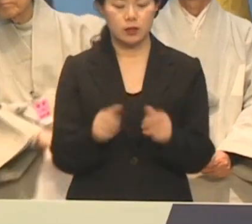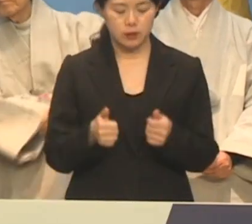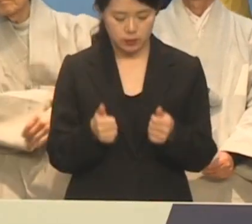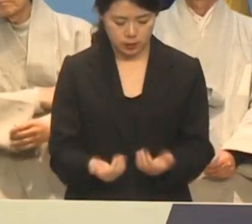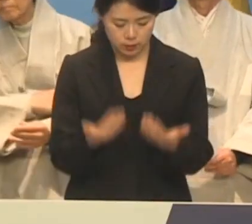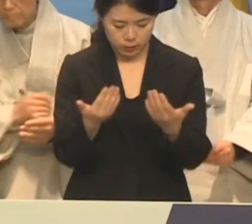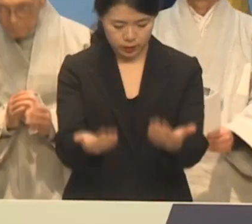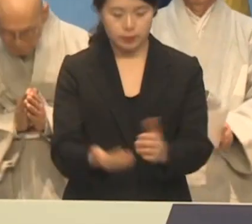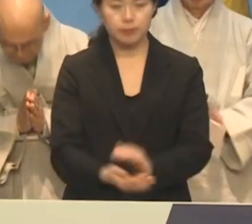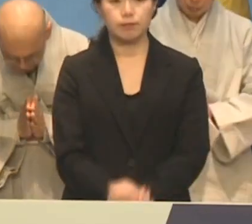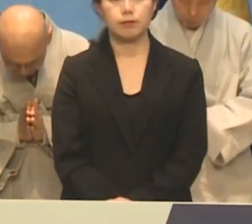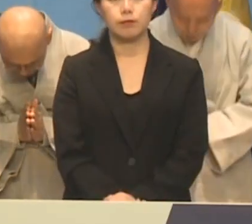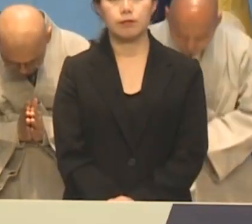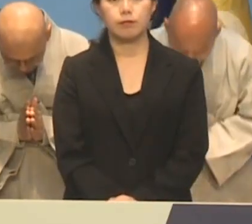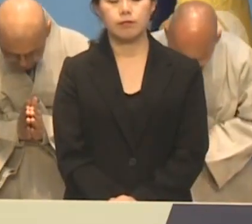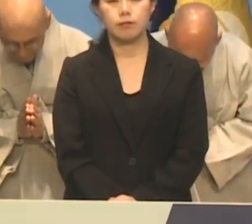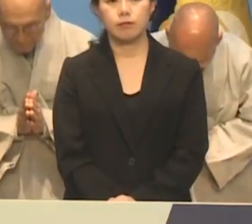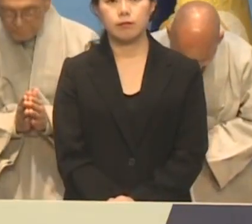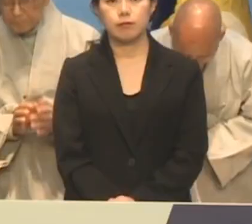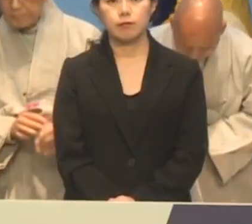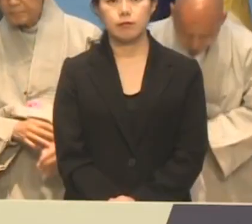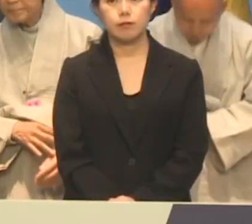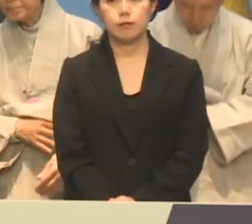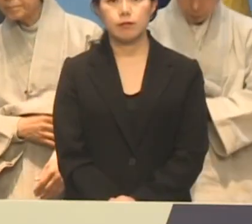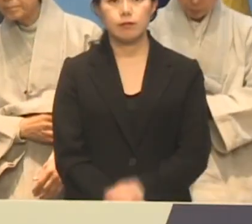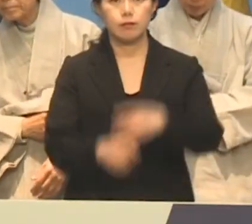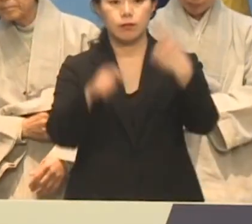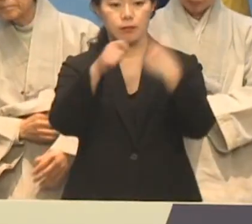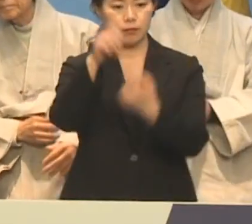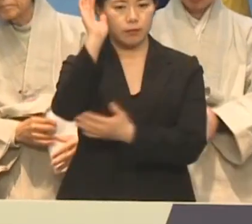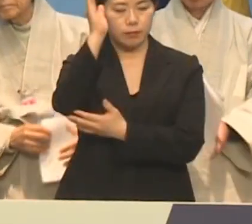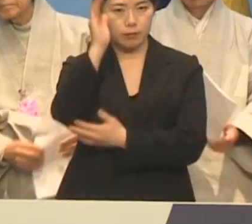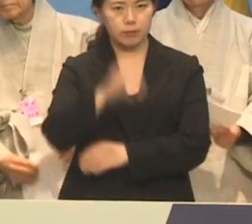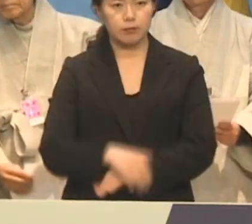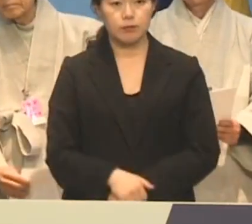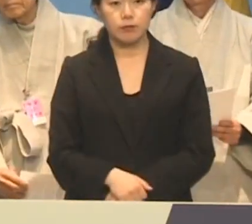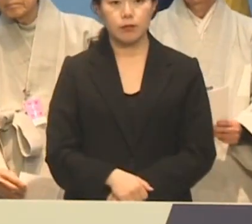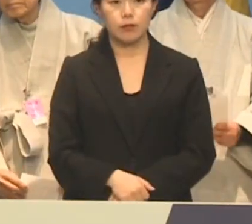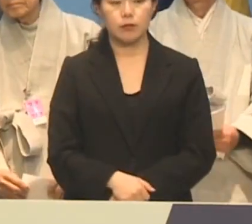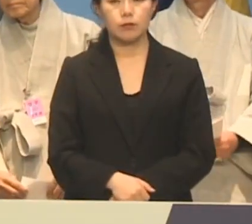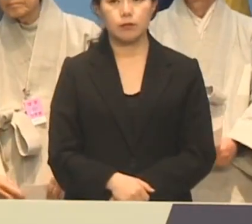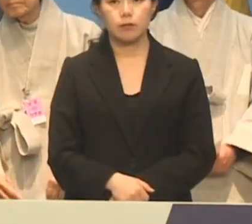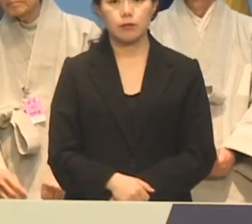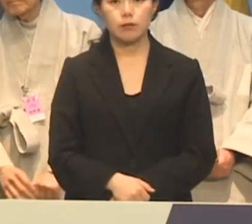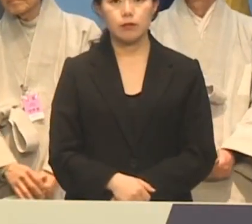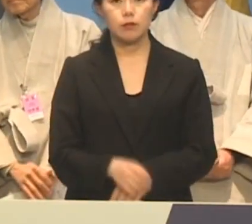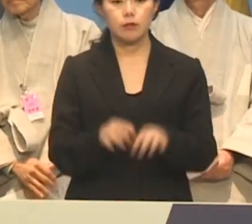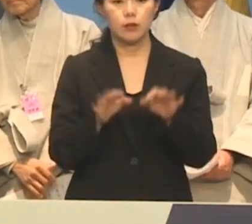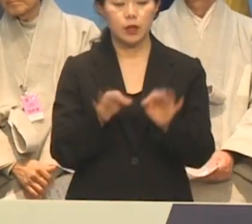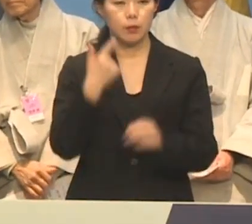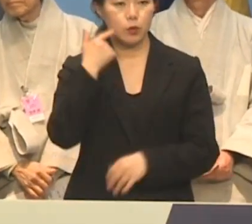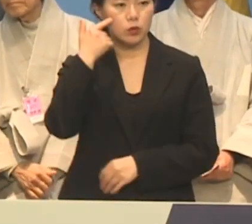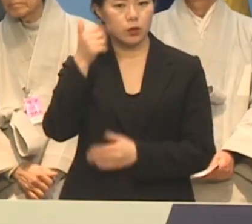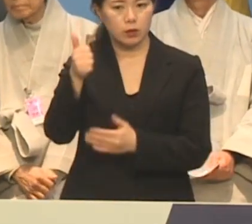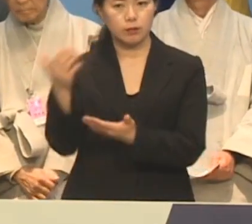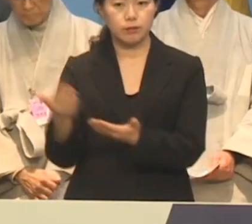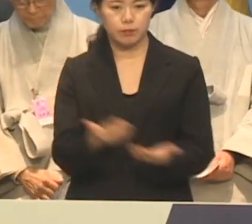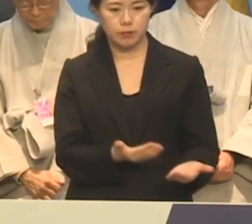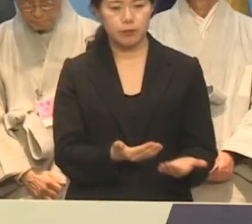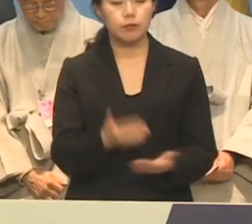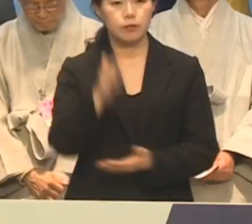인사드리겠습니다. 반갑습니다. 예, 첫 번째 여는 순서로 김상근 목사님께서 여는